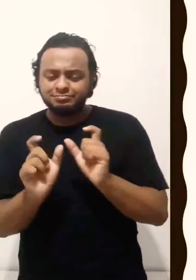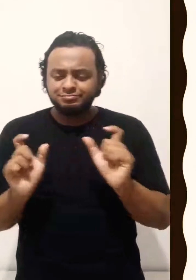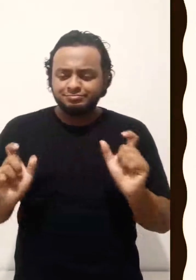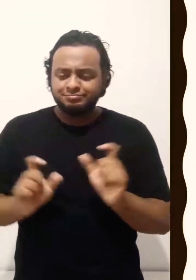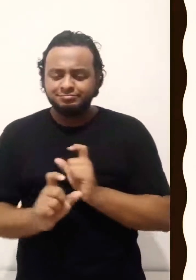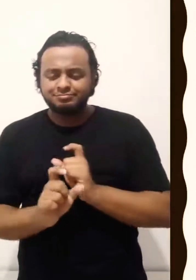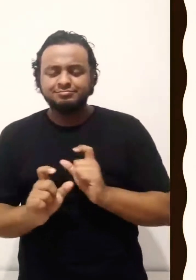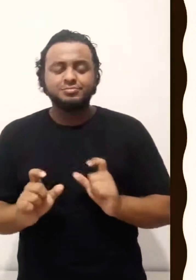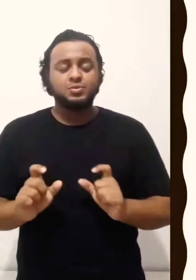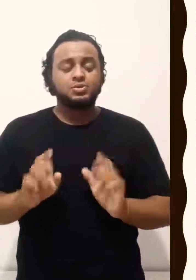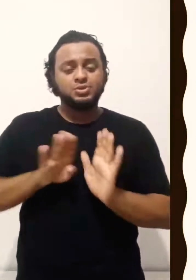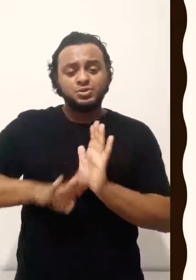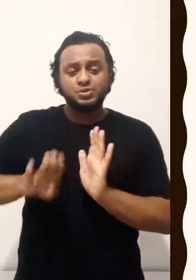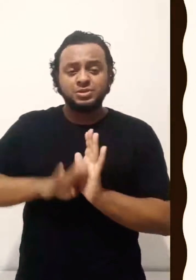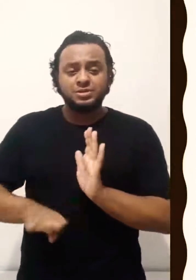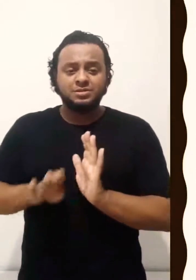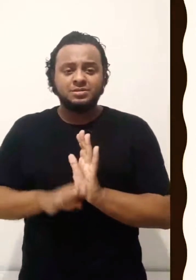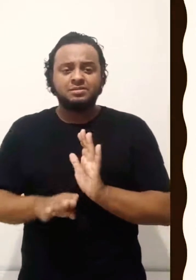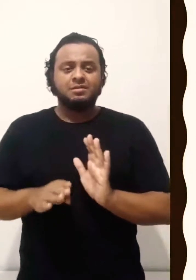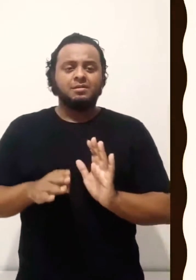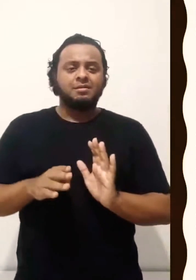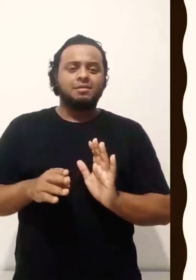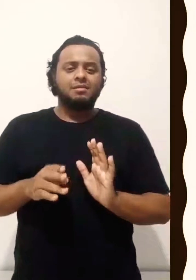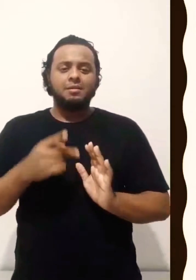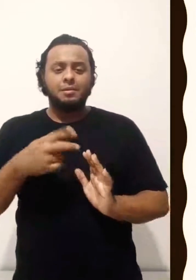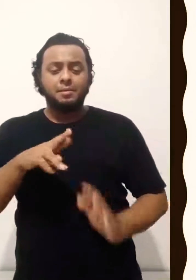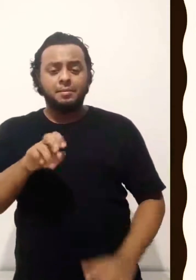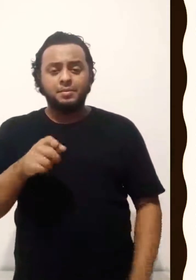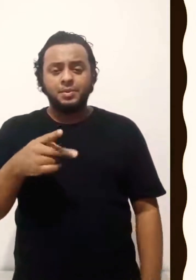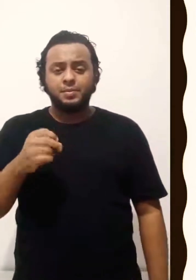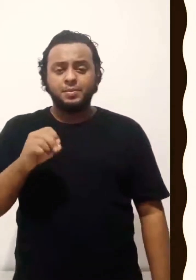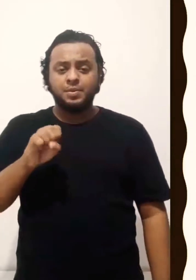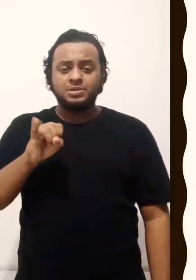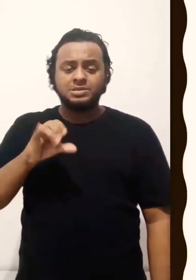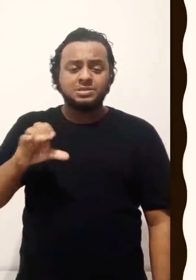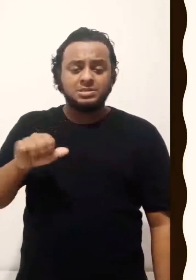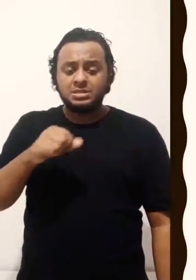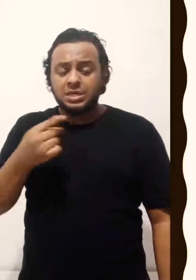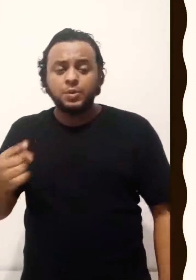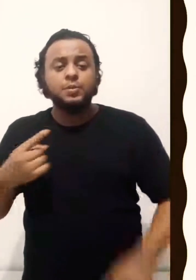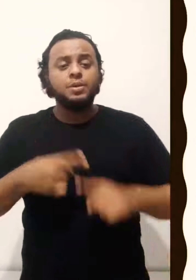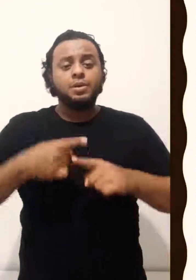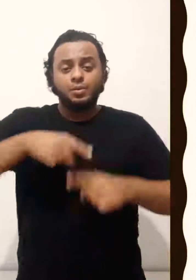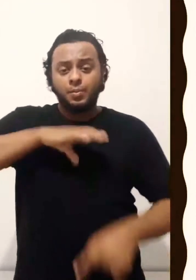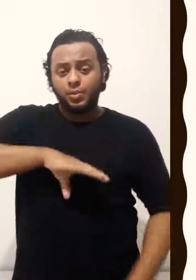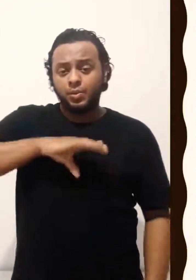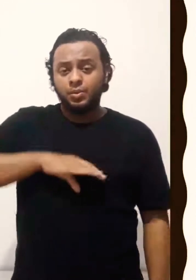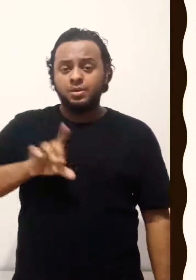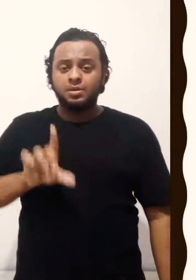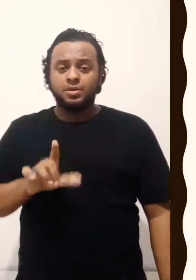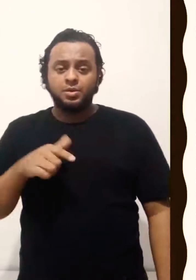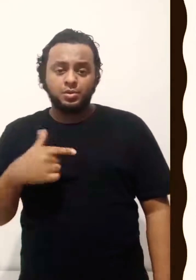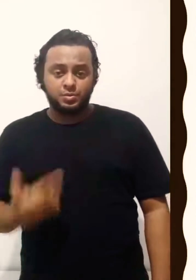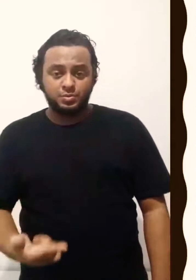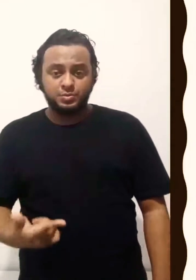verbos, sem usar as preposições, enfim, considerando que o português é uma segunda língua para